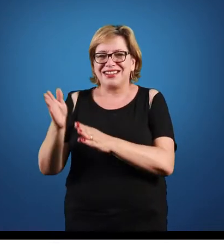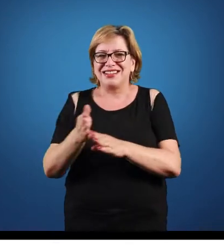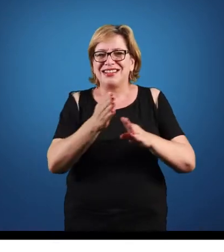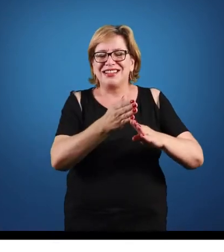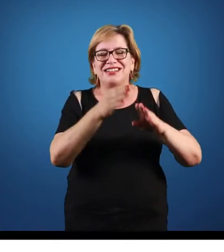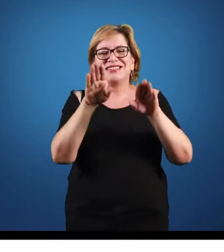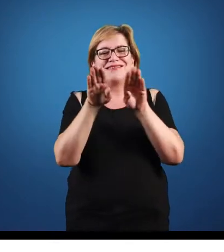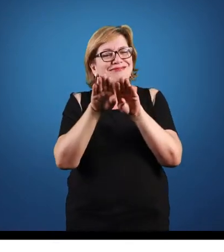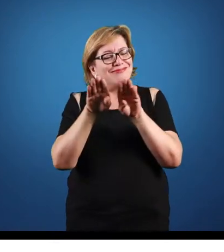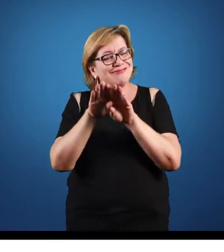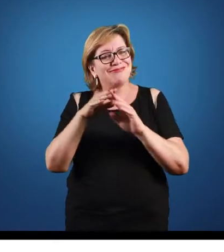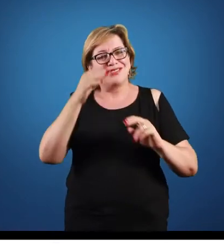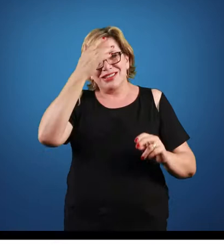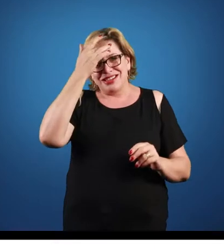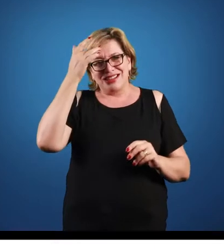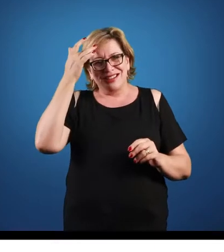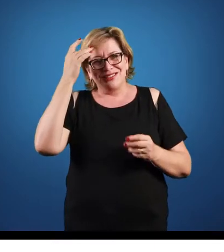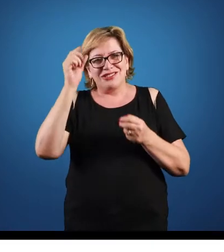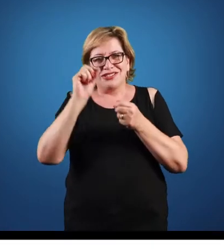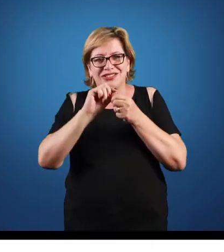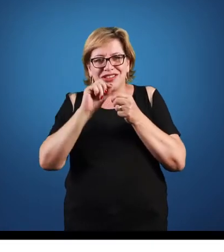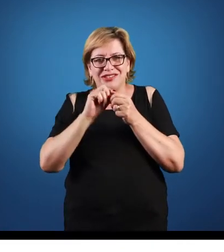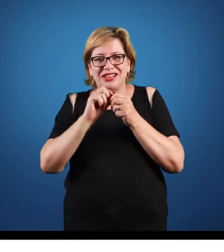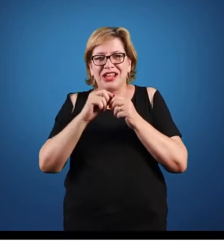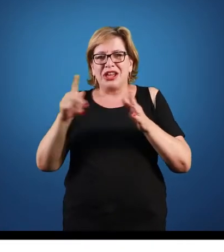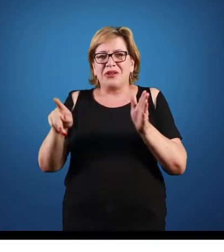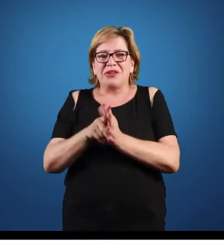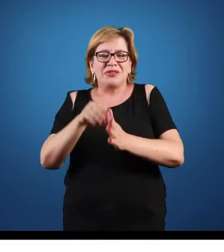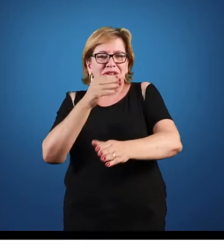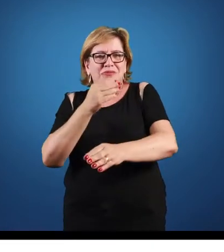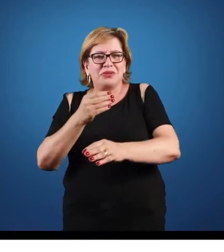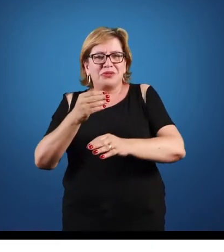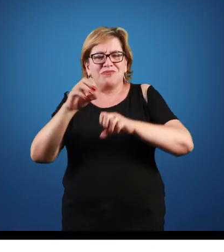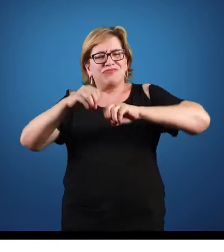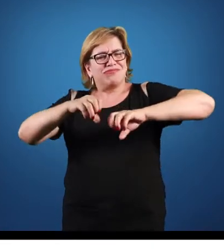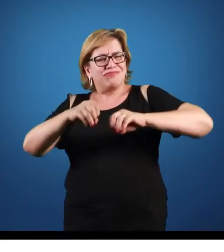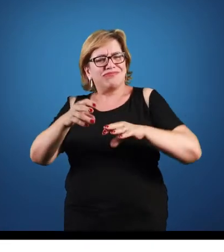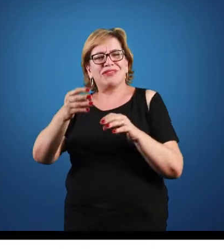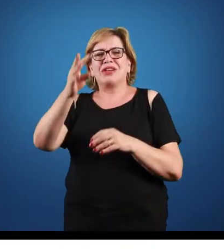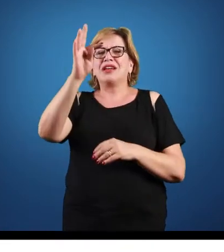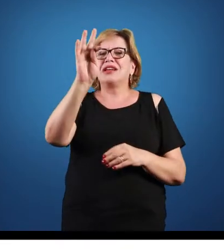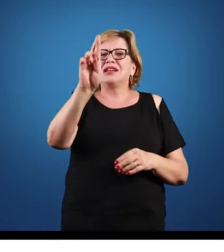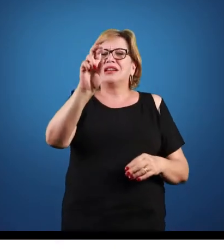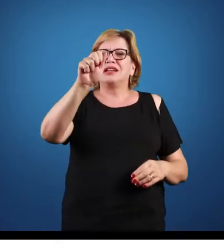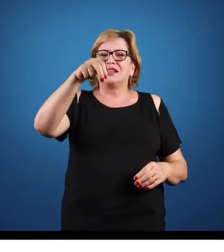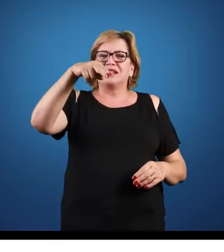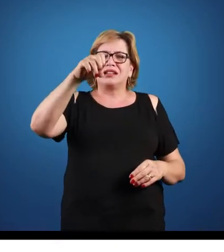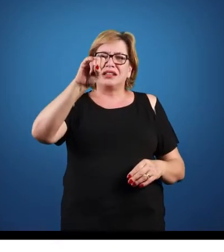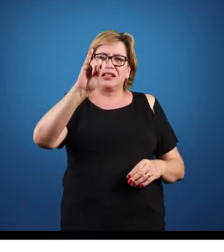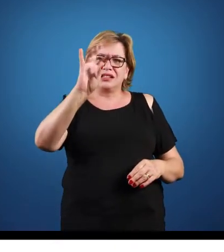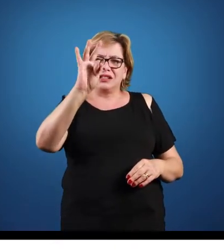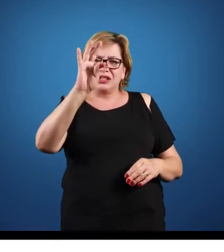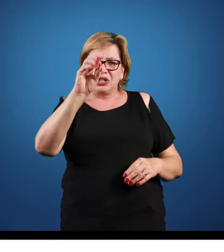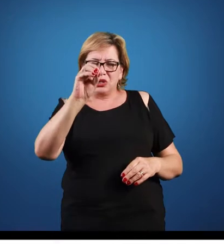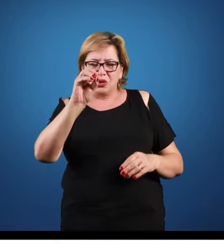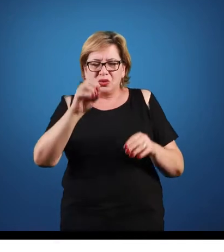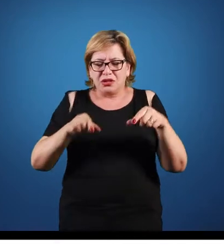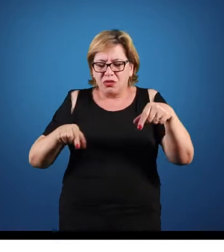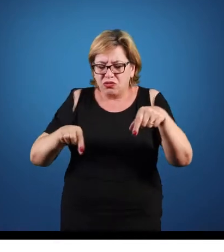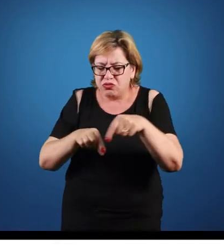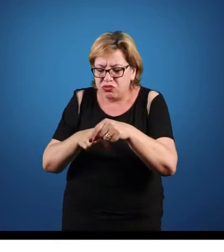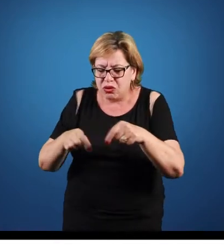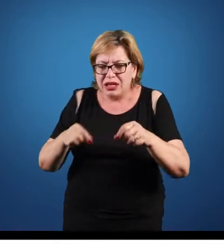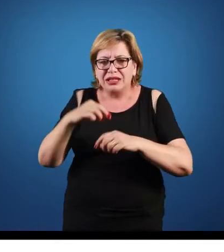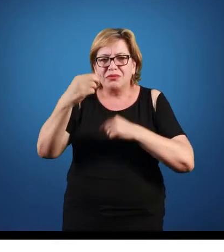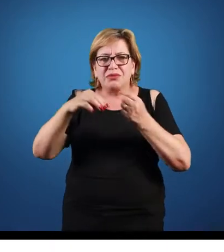faz também é por exemplo trabalhar com um carro no trânsito então eles fazem pista de de autos nem demos os carrinhos apenas é